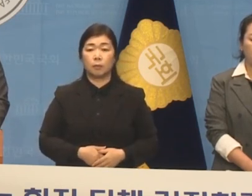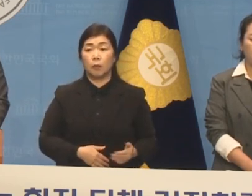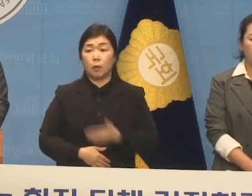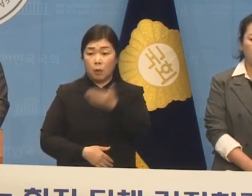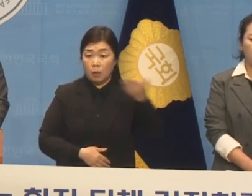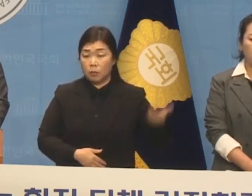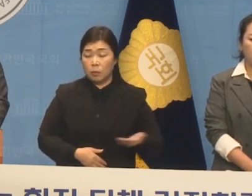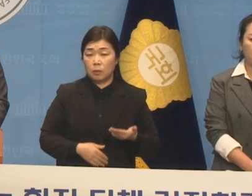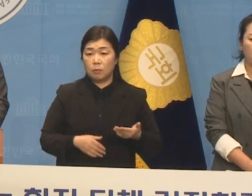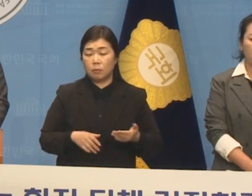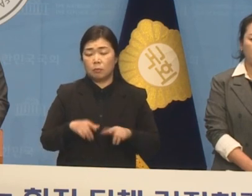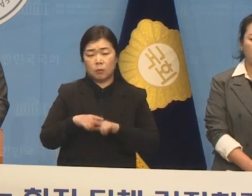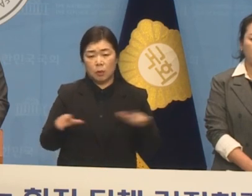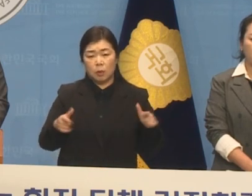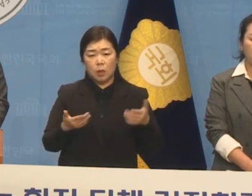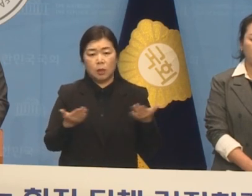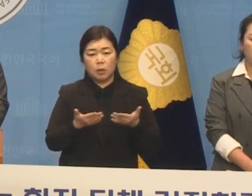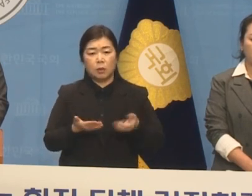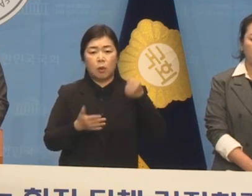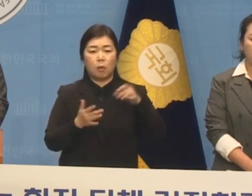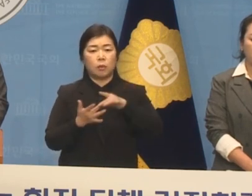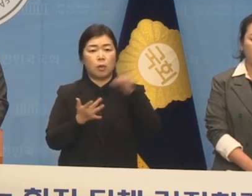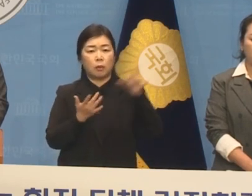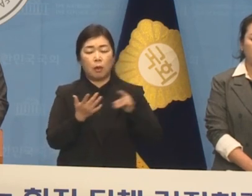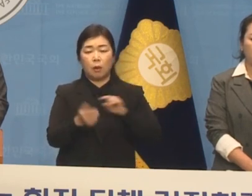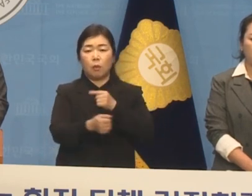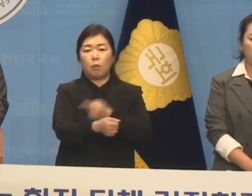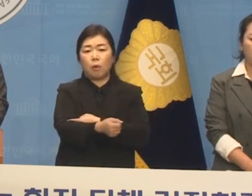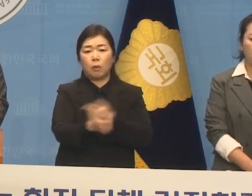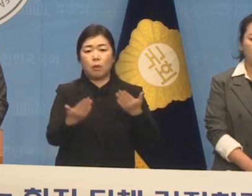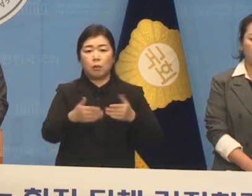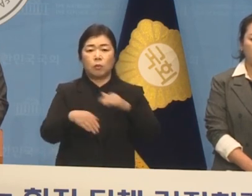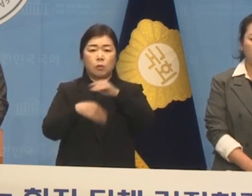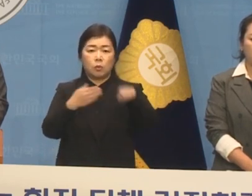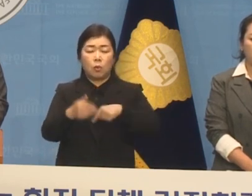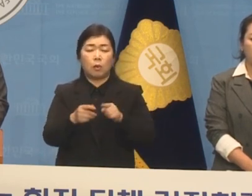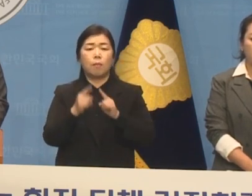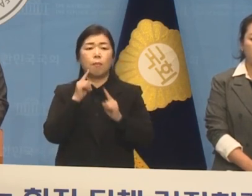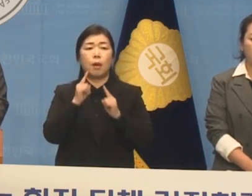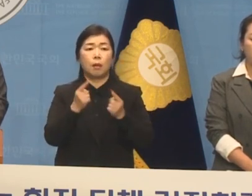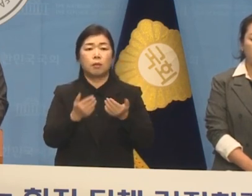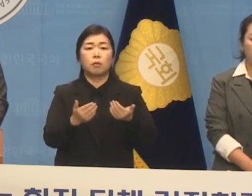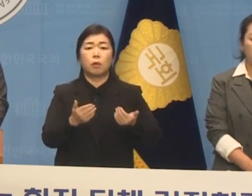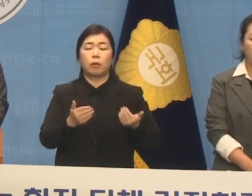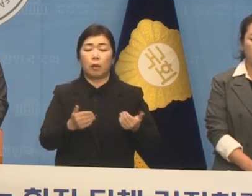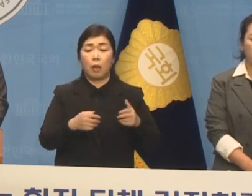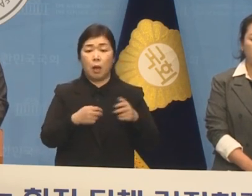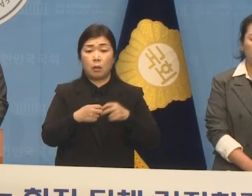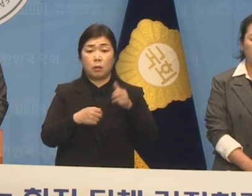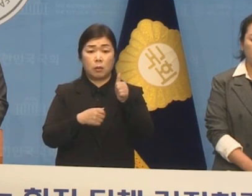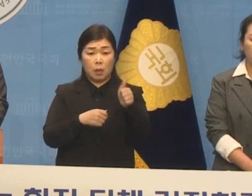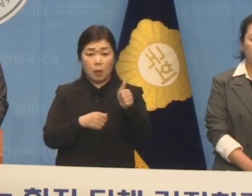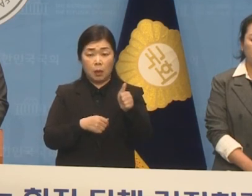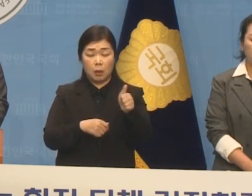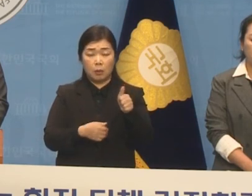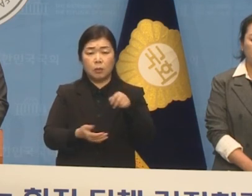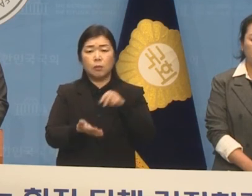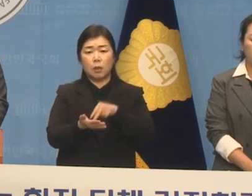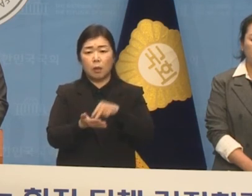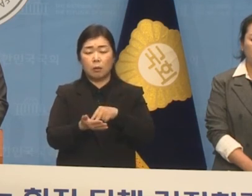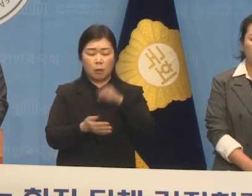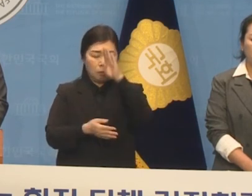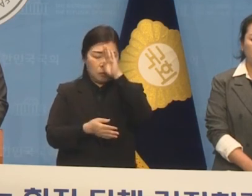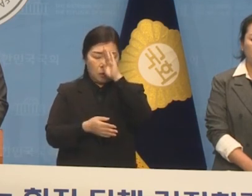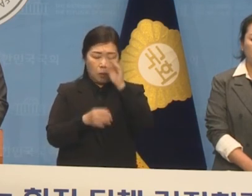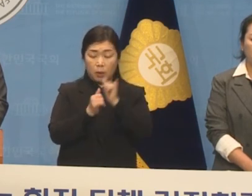여러분들은 단순한 직업 선택권이나 근무 조건을 이야기하기에 앞서서 의사로서 병으로 고통받고